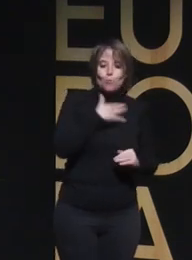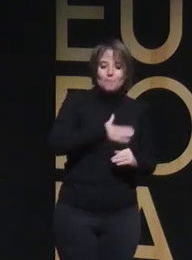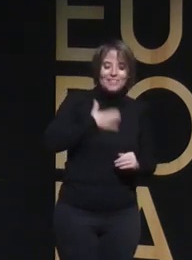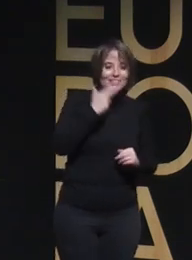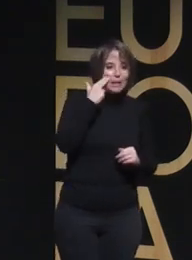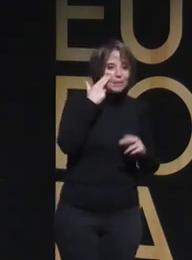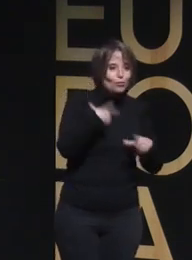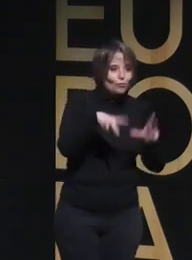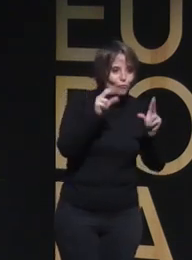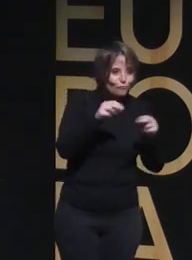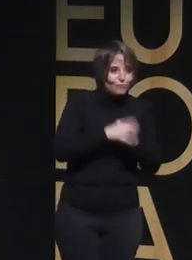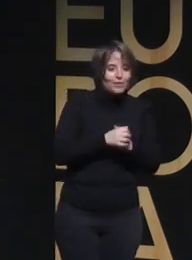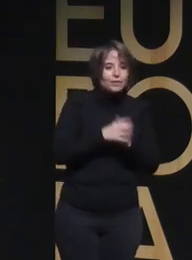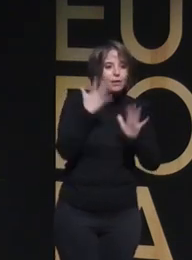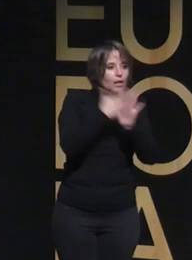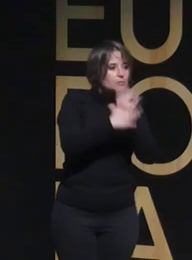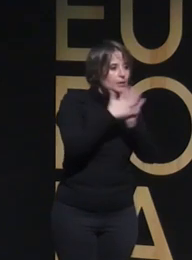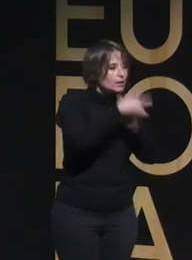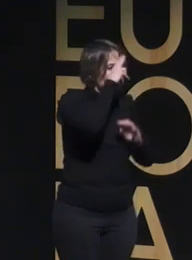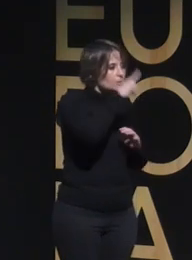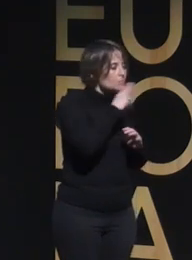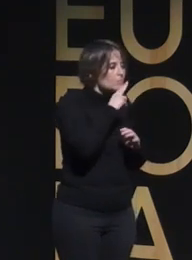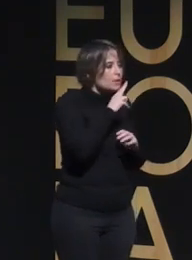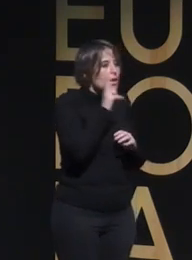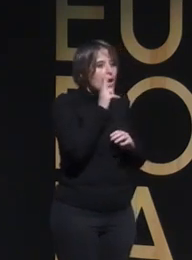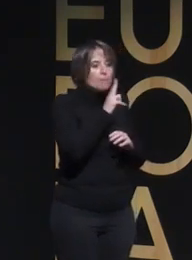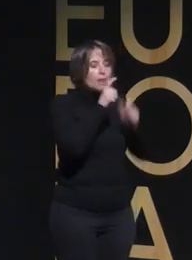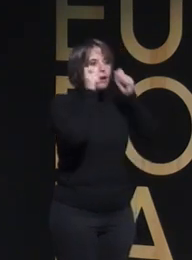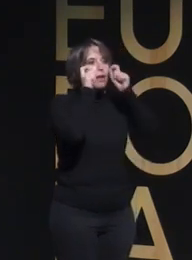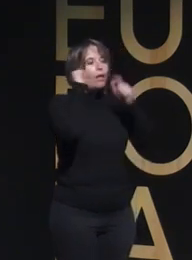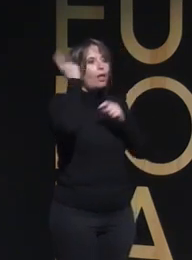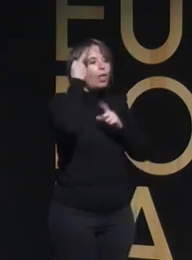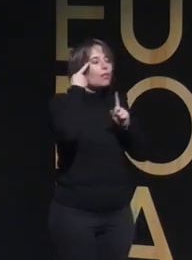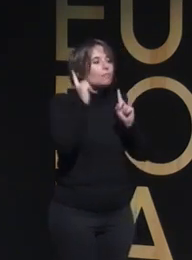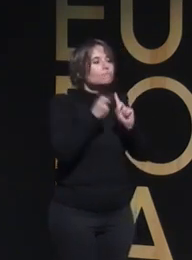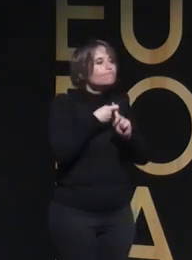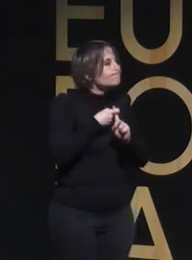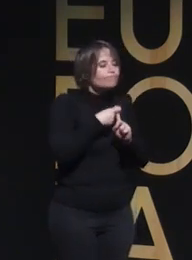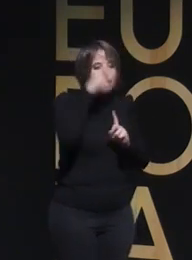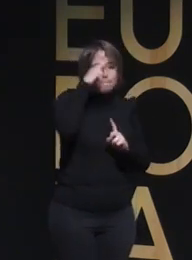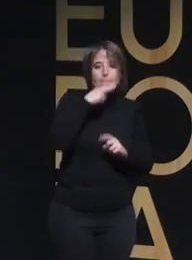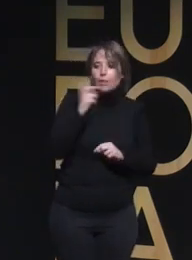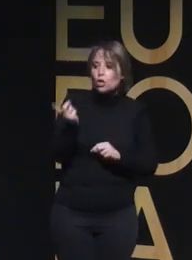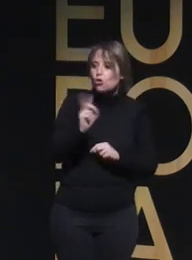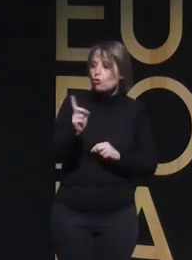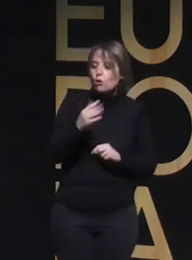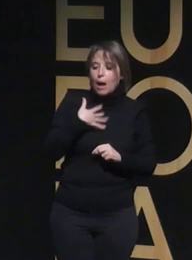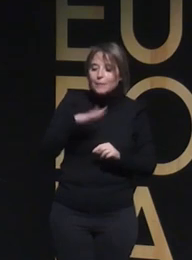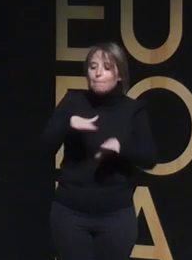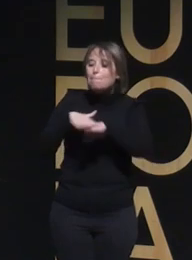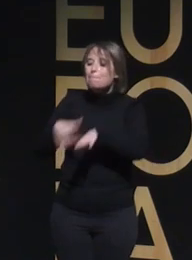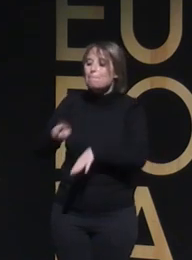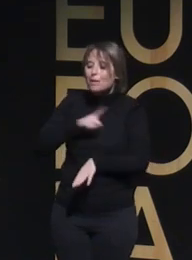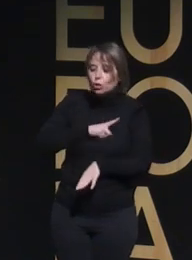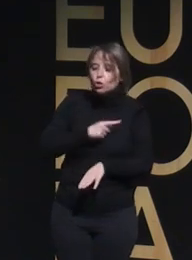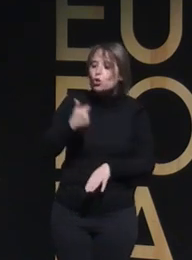acabe. Cuando se lo explicamos a la Aita, la madre pilló enseguida la idea. El padre, no. A mí, hasta que no me pida perdón,